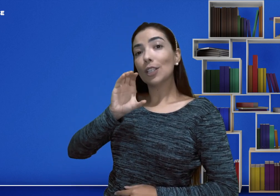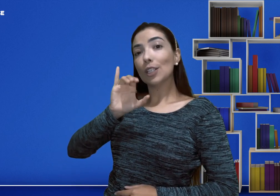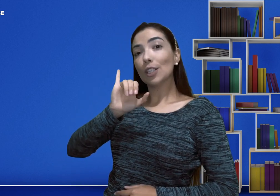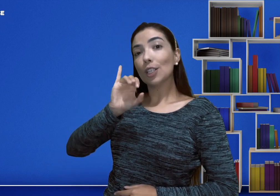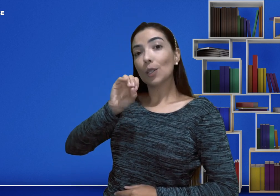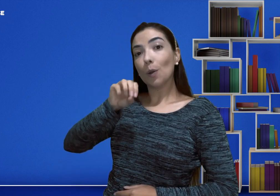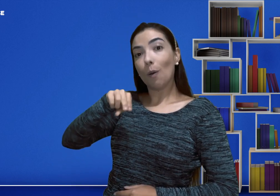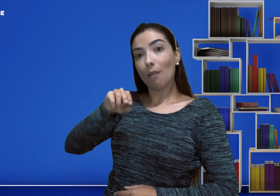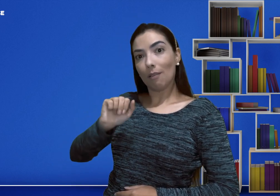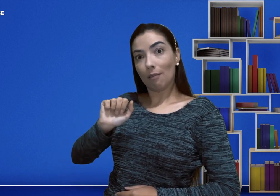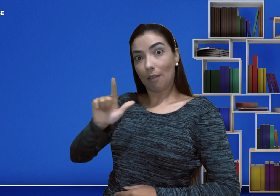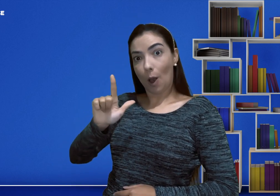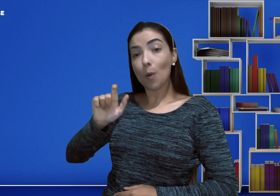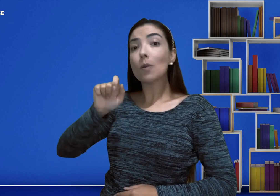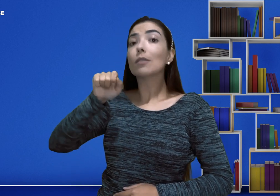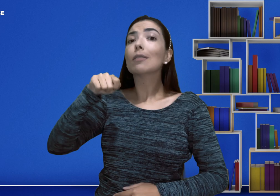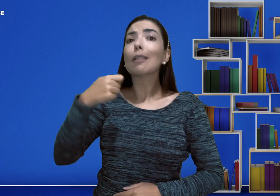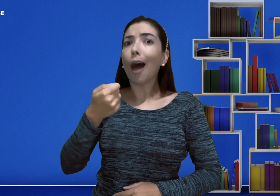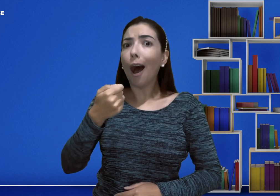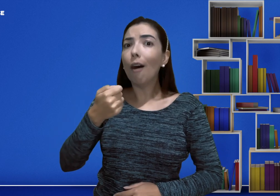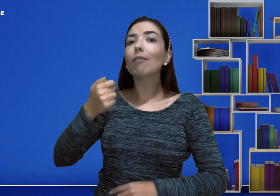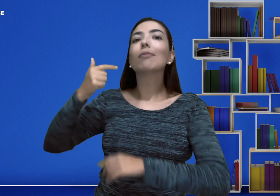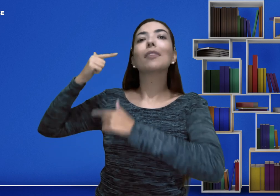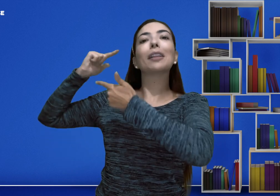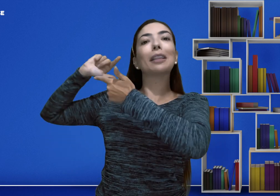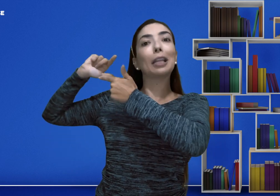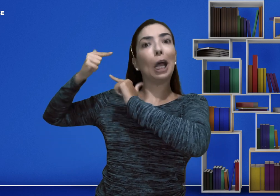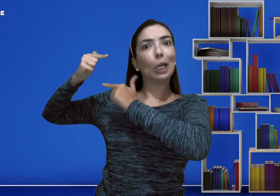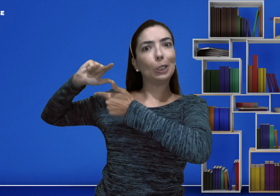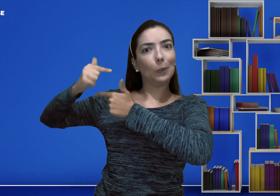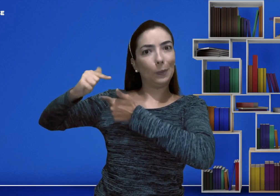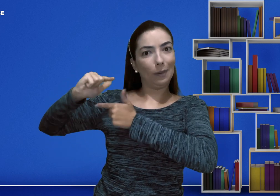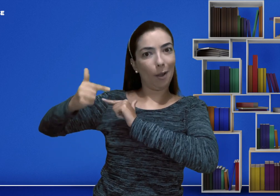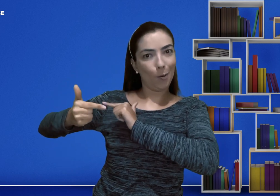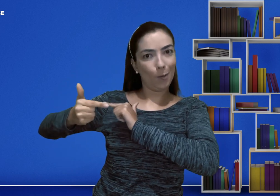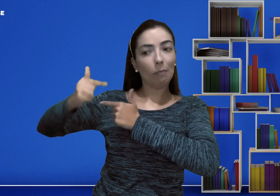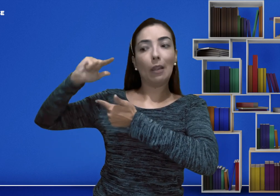A última palavra e sinal é o sinal de tradicional.